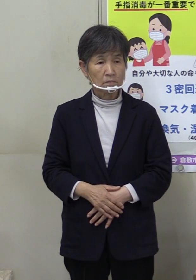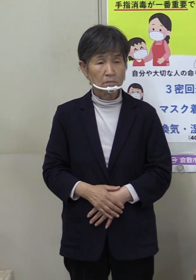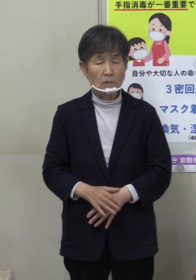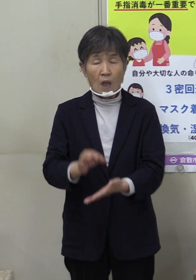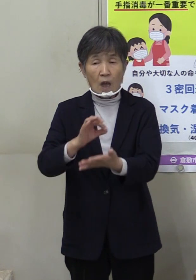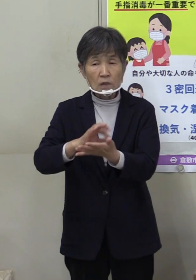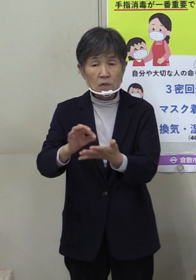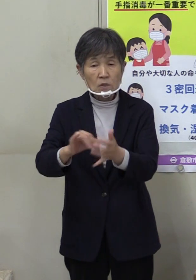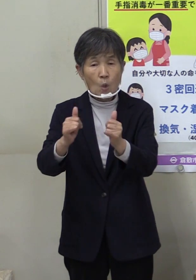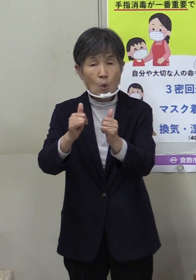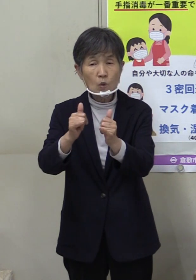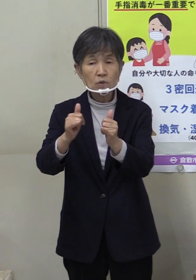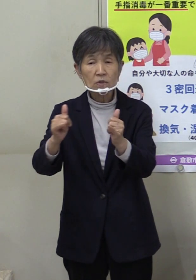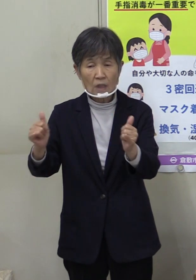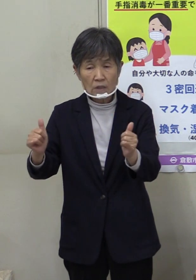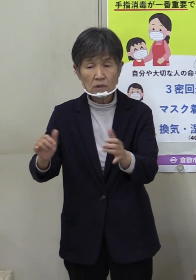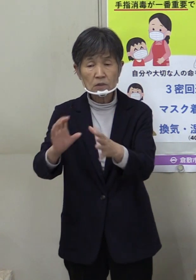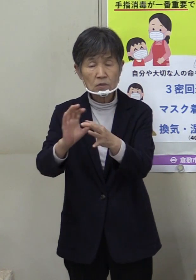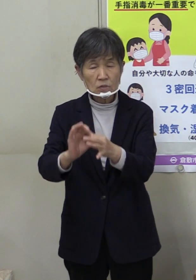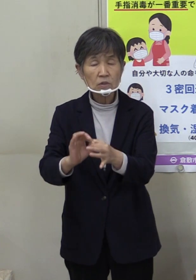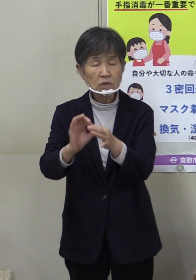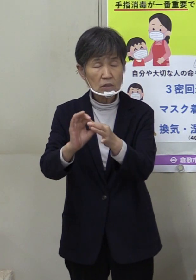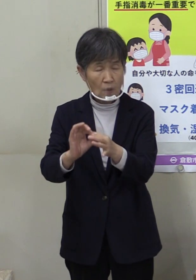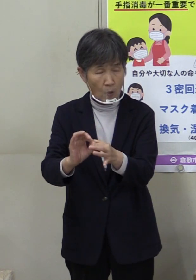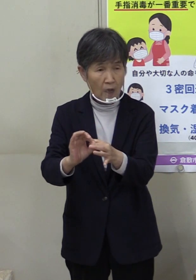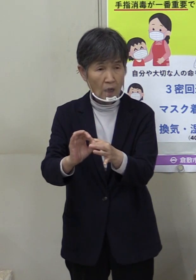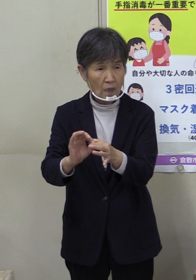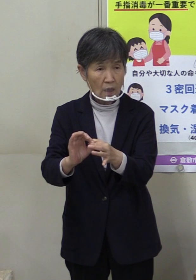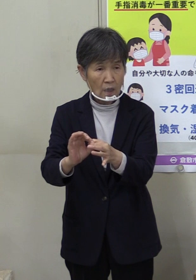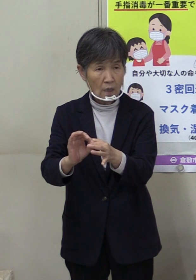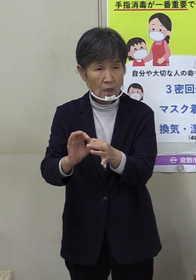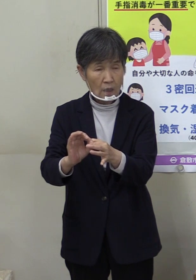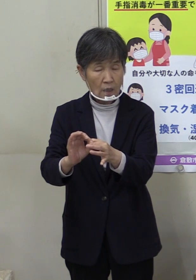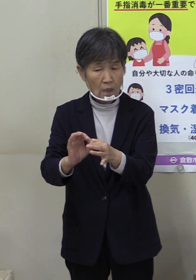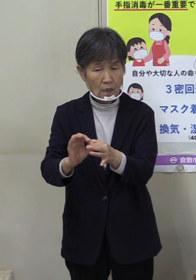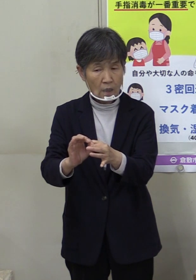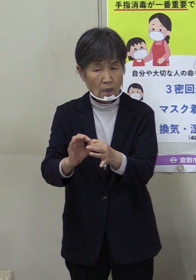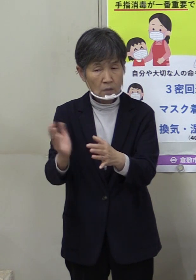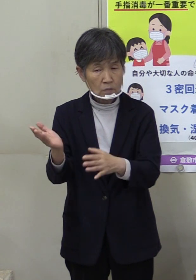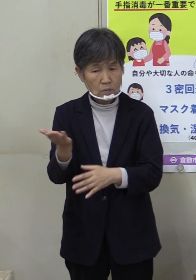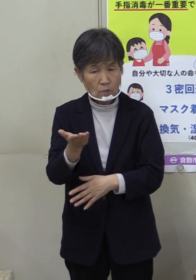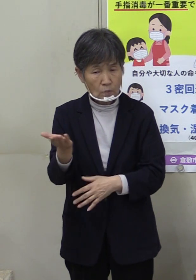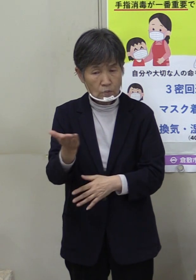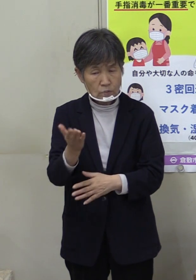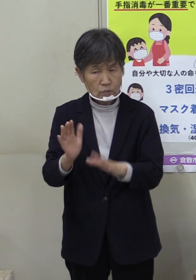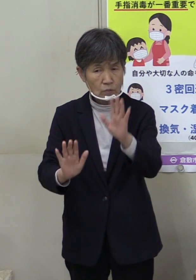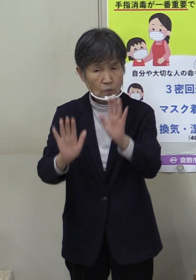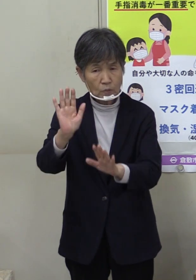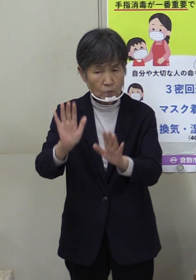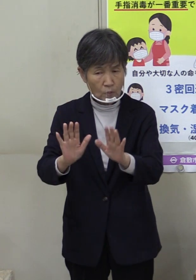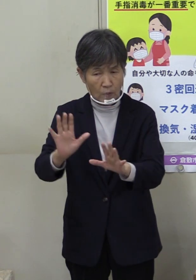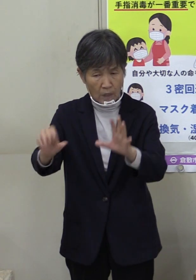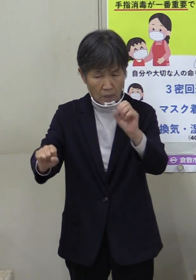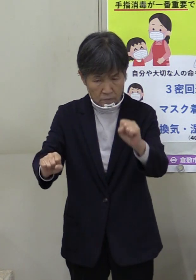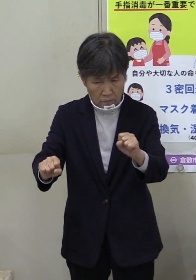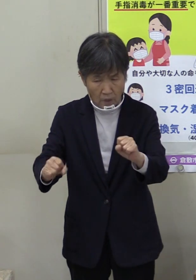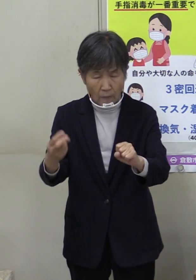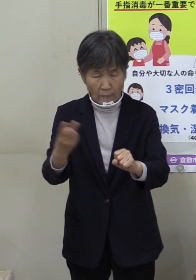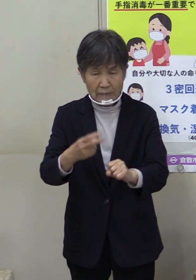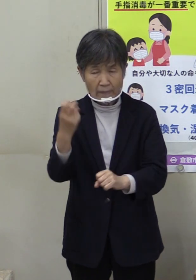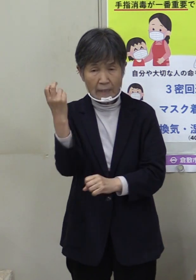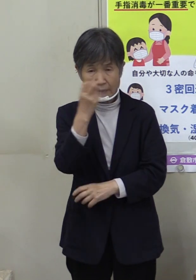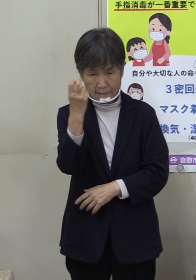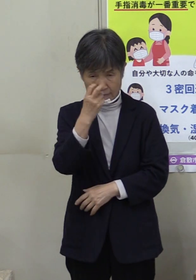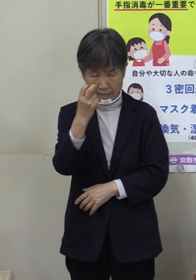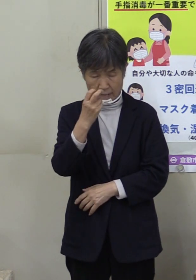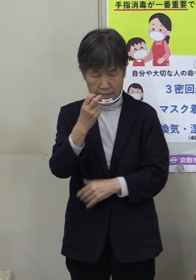利用者についてはどういうふうな状況把握並びに検査ということ